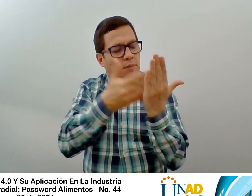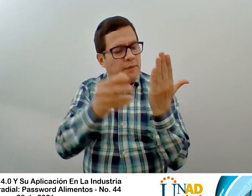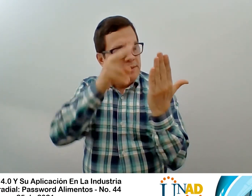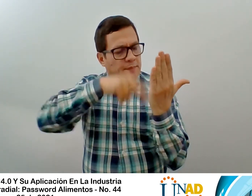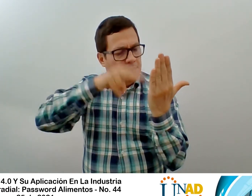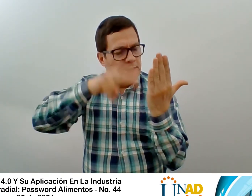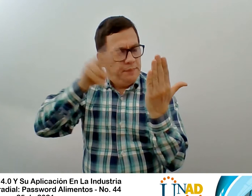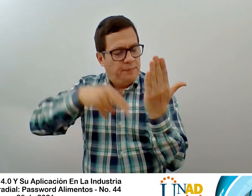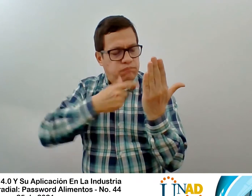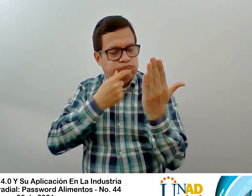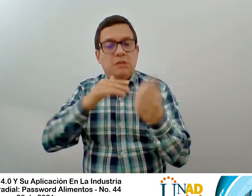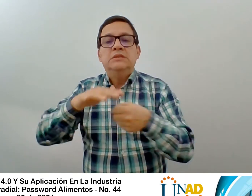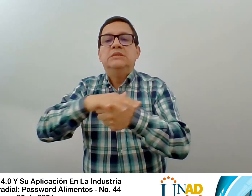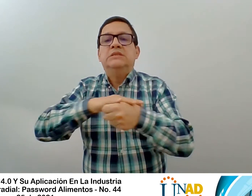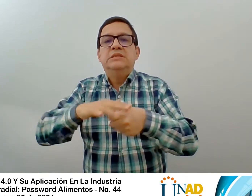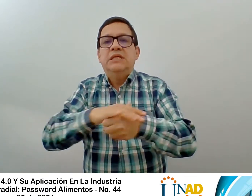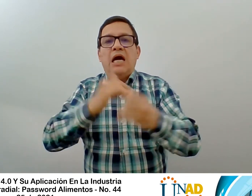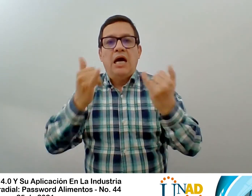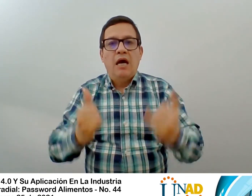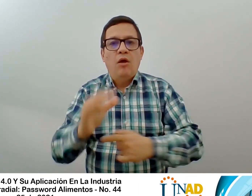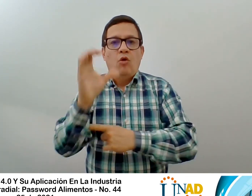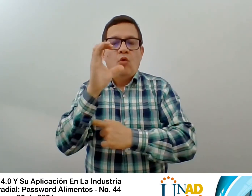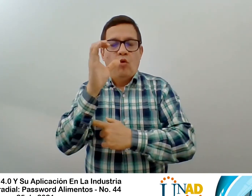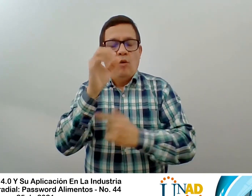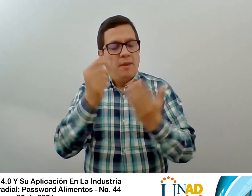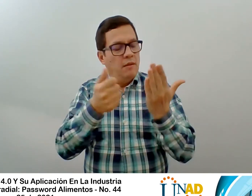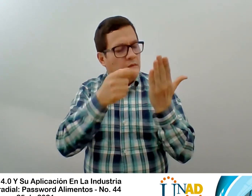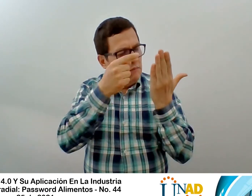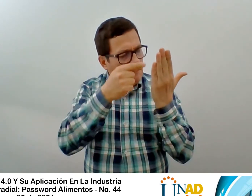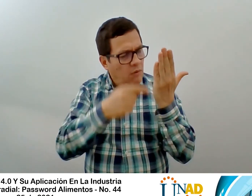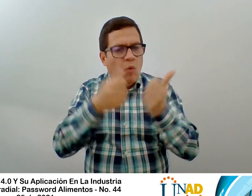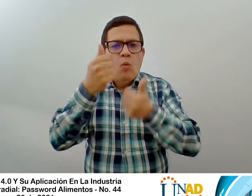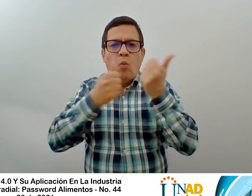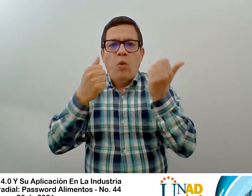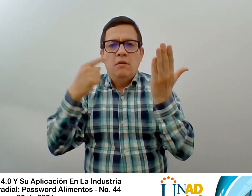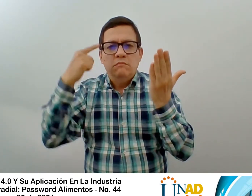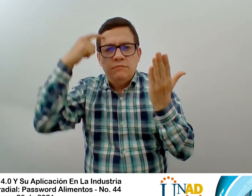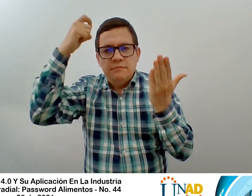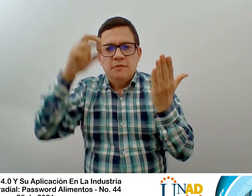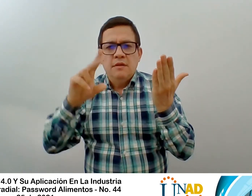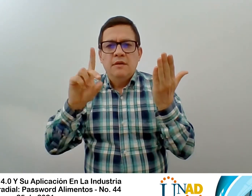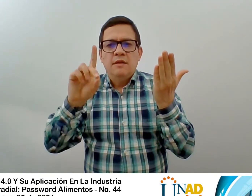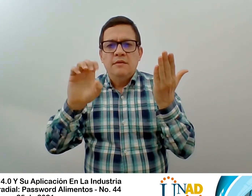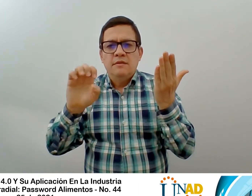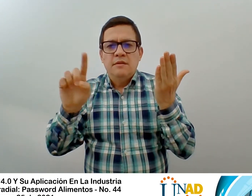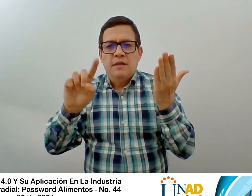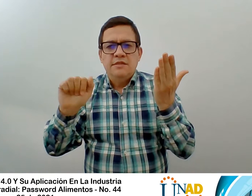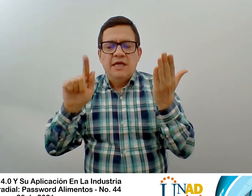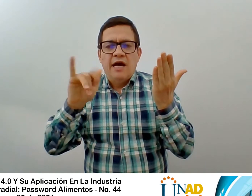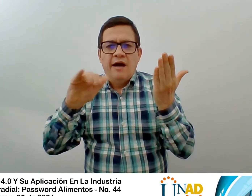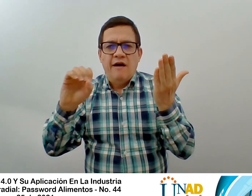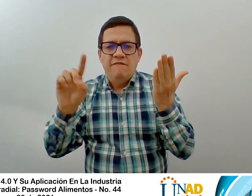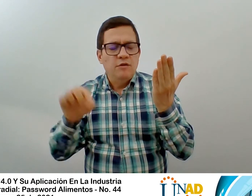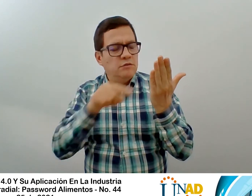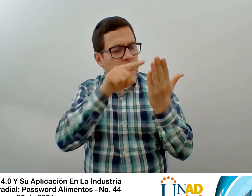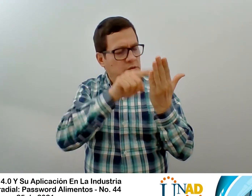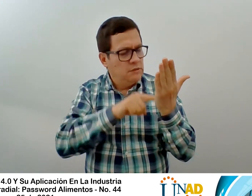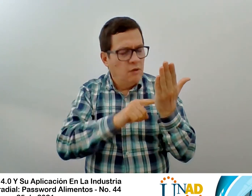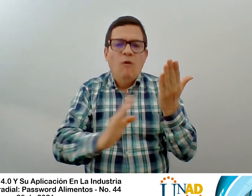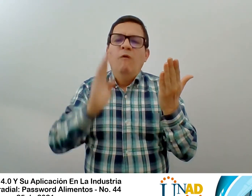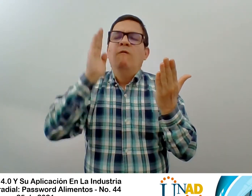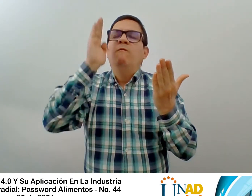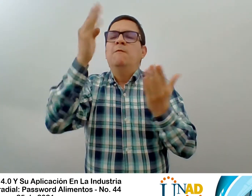que se pueden consultar estudiando las condiciones en las que nos encontramos, cuáles son esos desafíos y para dónde